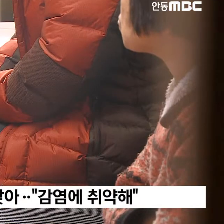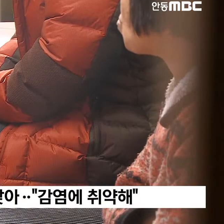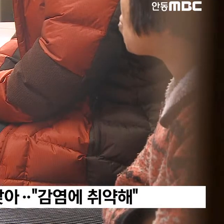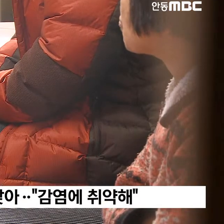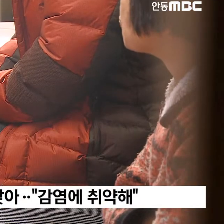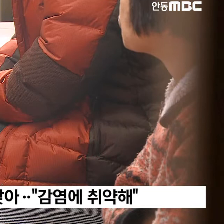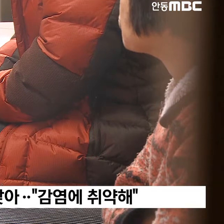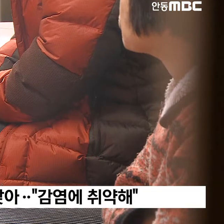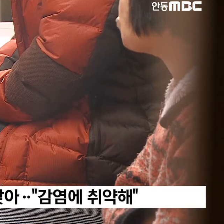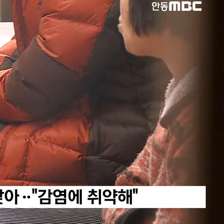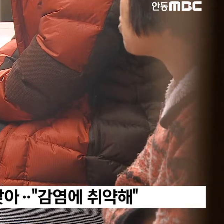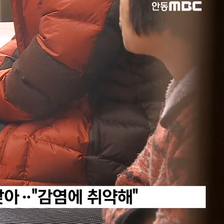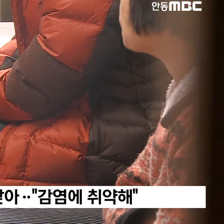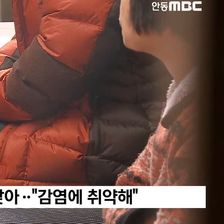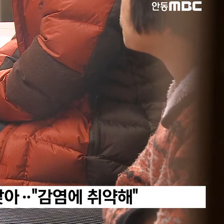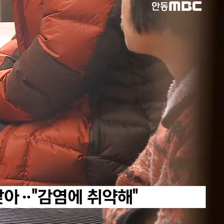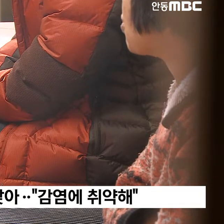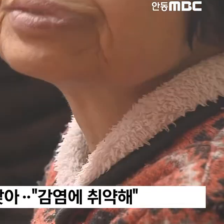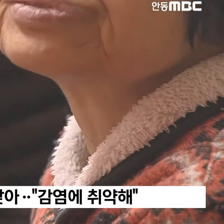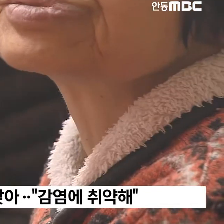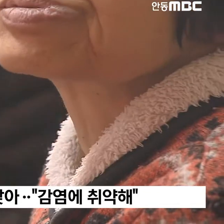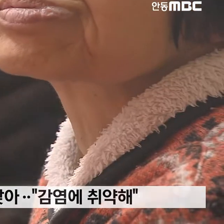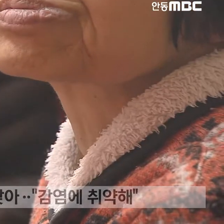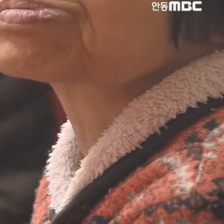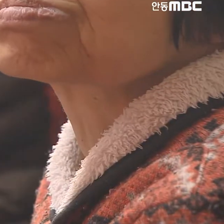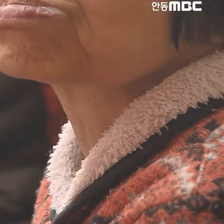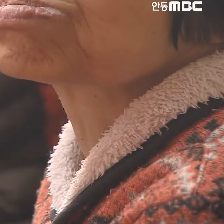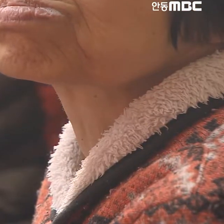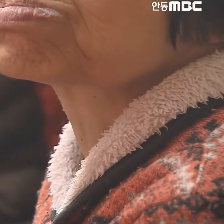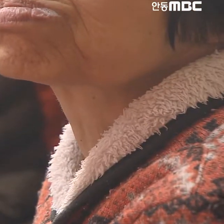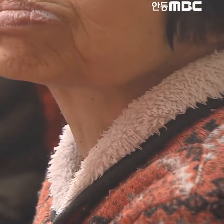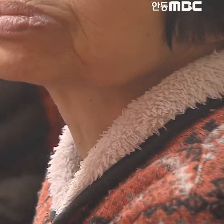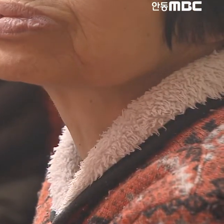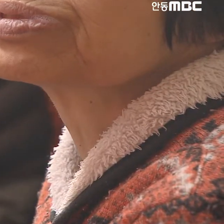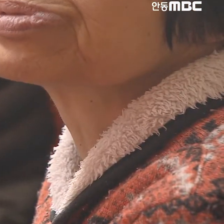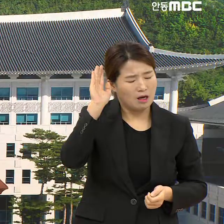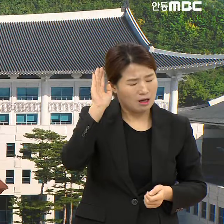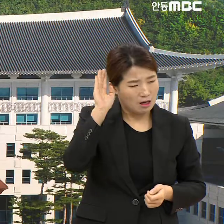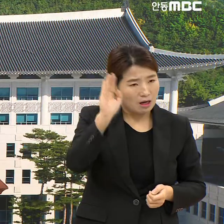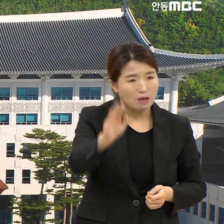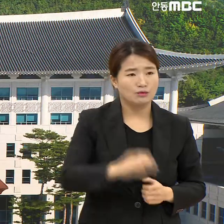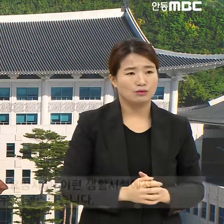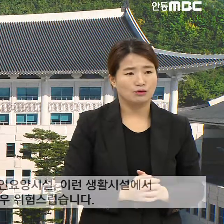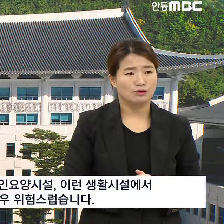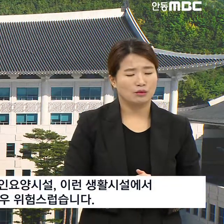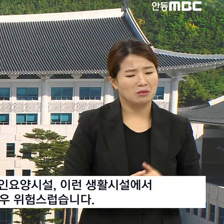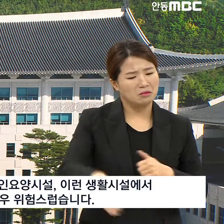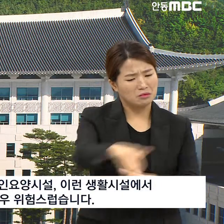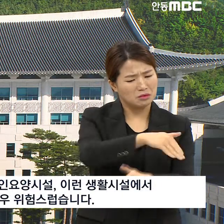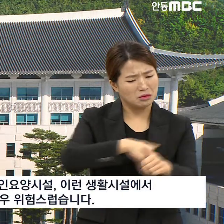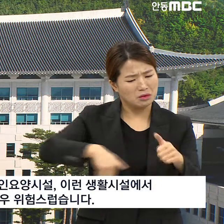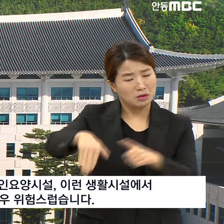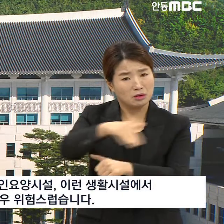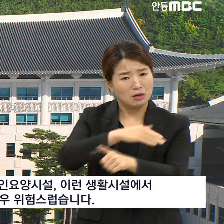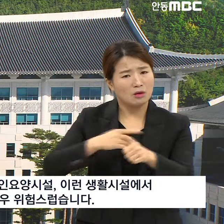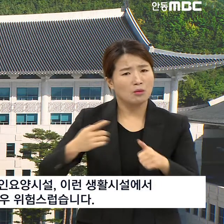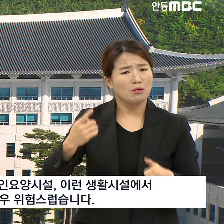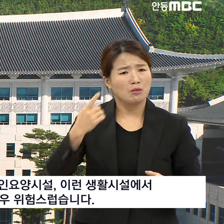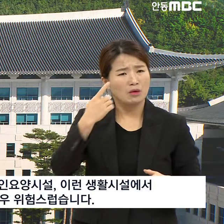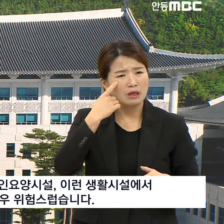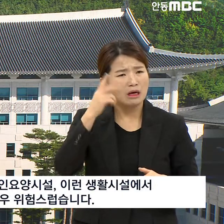기존 병력 등으로 면역력이 낮은 경우가 많아 감염에 취약할 수밖에 없습니다. 추세가 이와